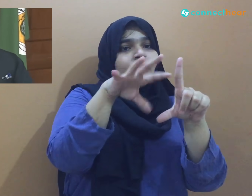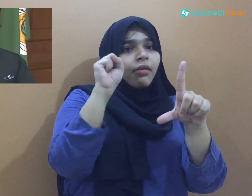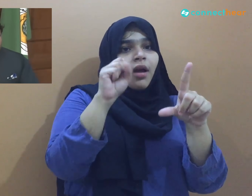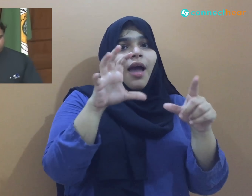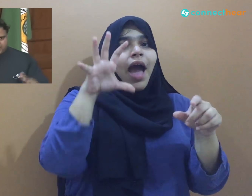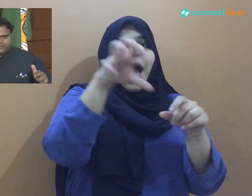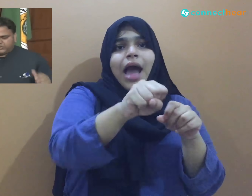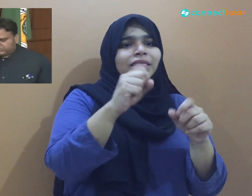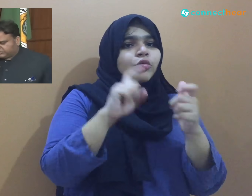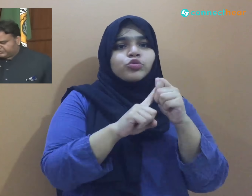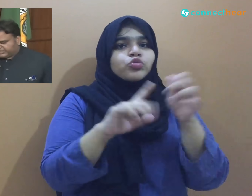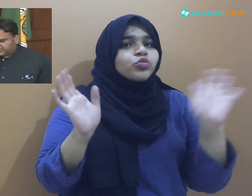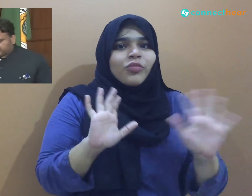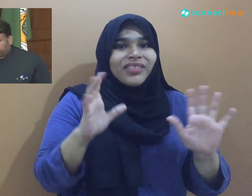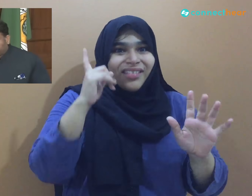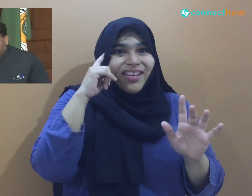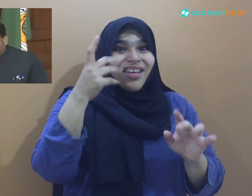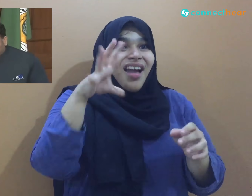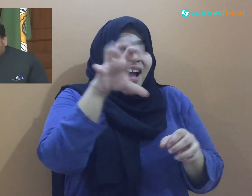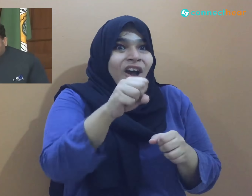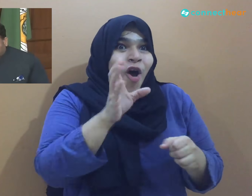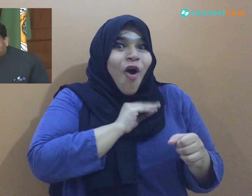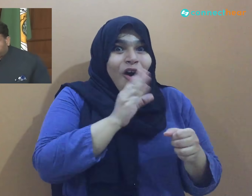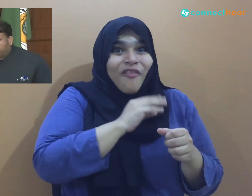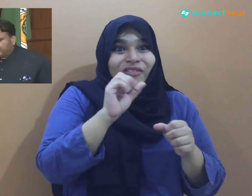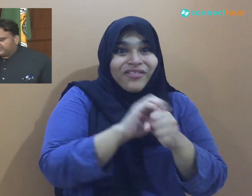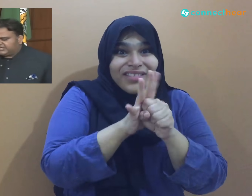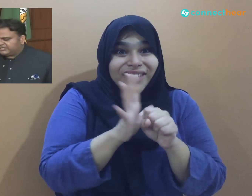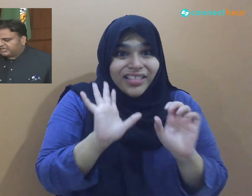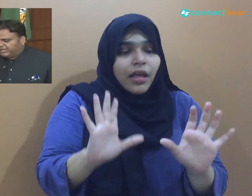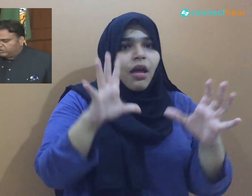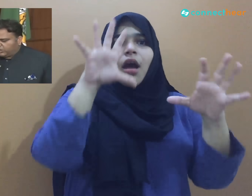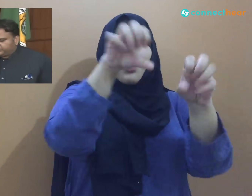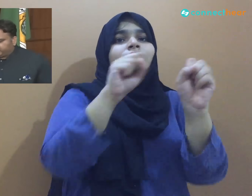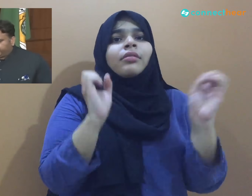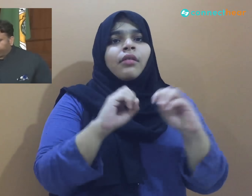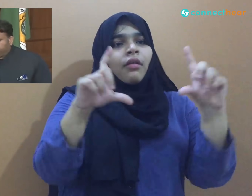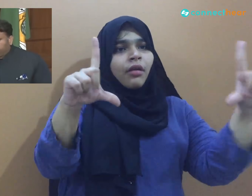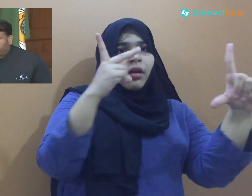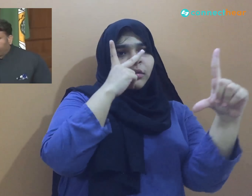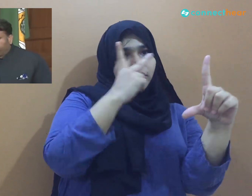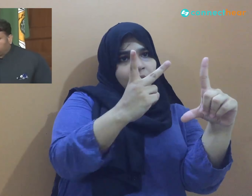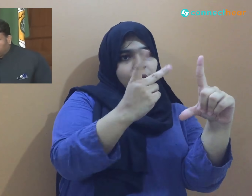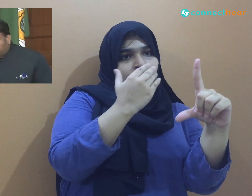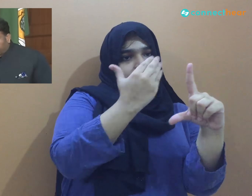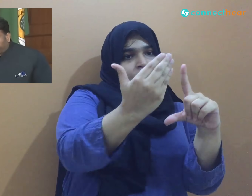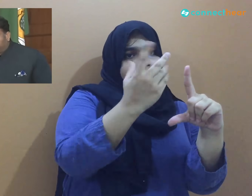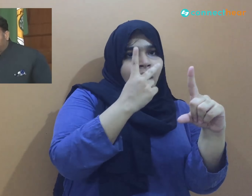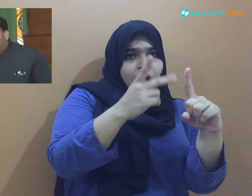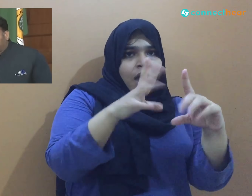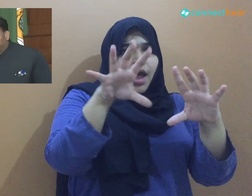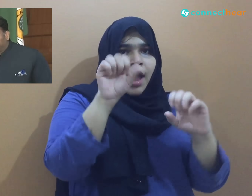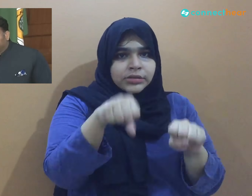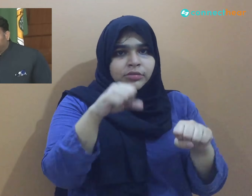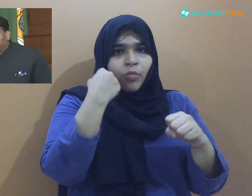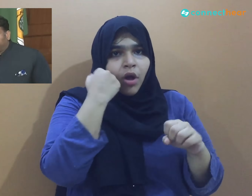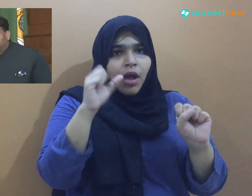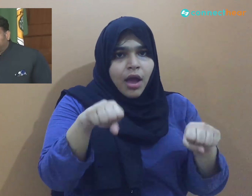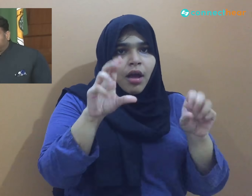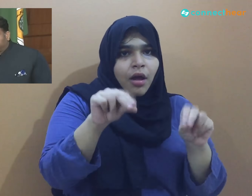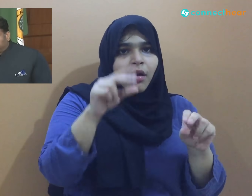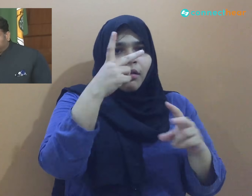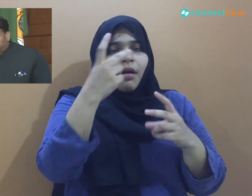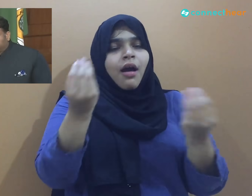ٹچ نہیں کرنا پڑے گا بیکاز اس میں ٹچ کا بھی کافی جو ہے پرابلم ہے. اس طرح سر نیکوب جو ہے وہ بھی کرونا ریپڈ آرٹیفیشیل